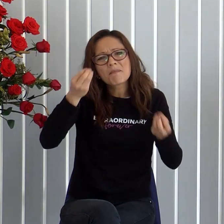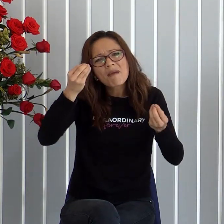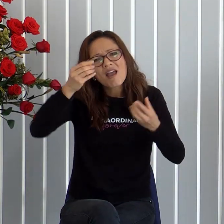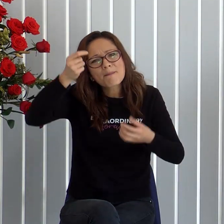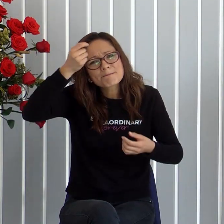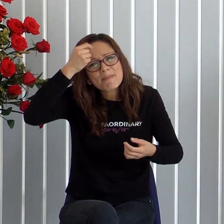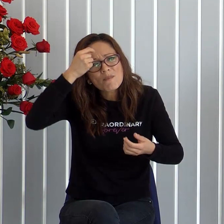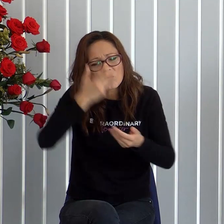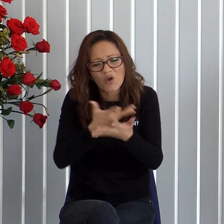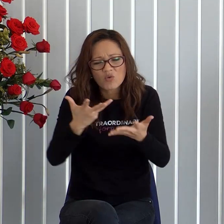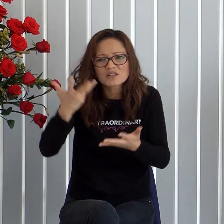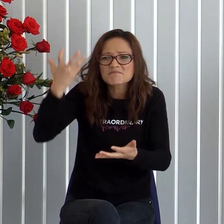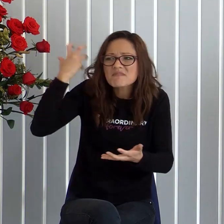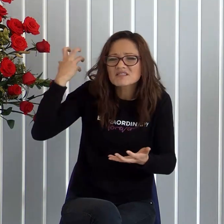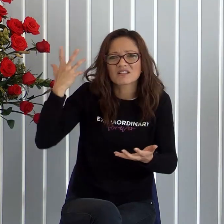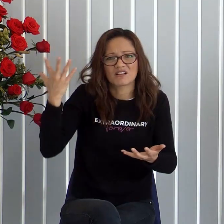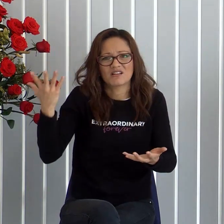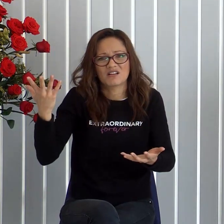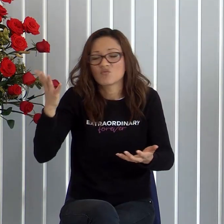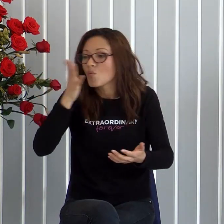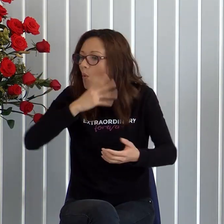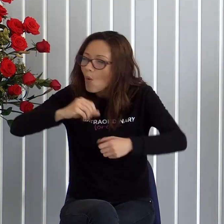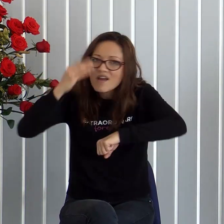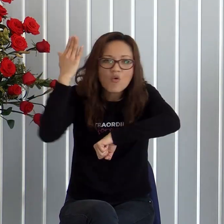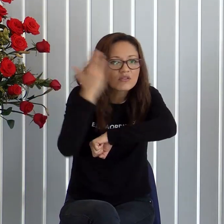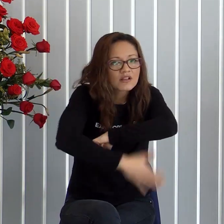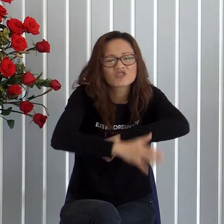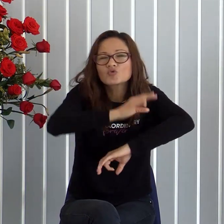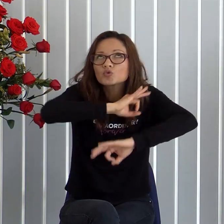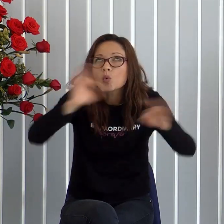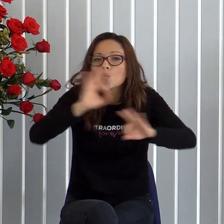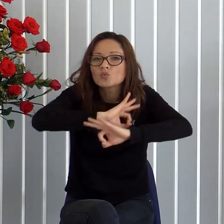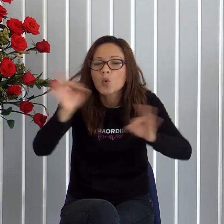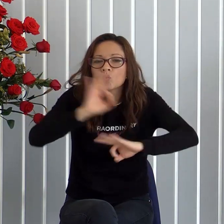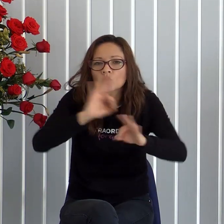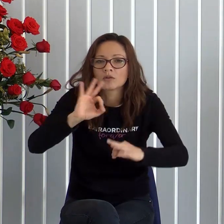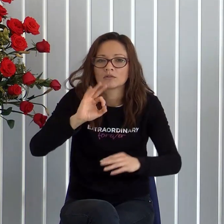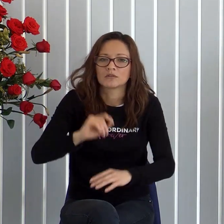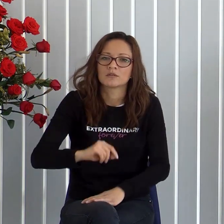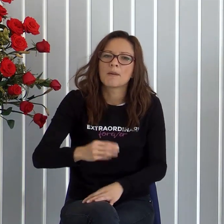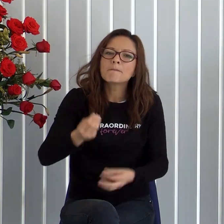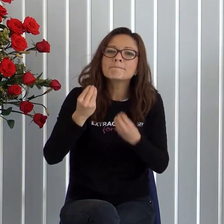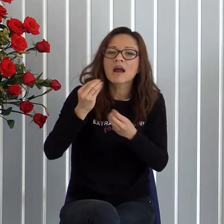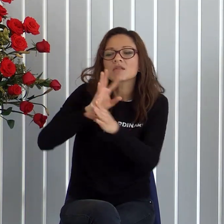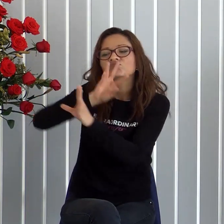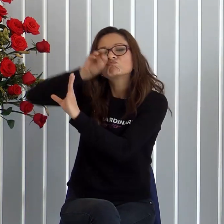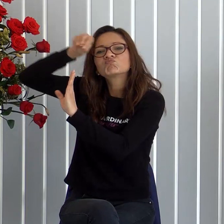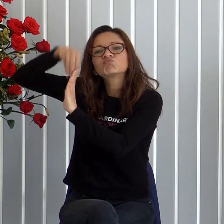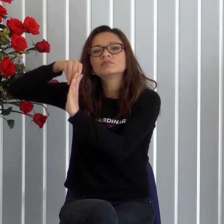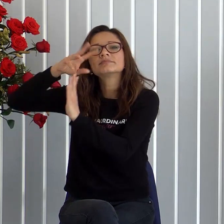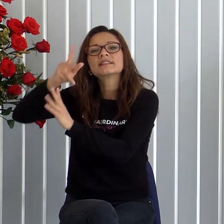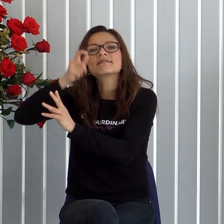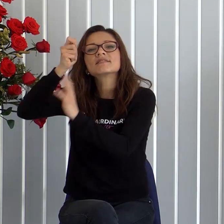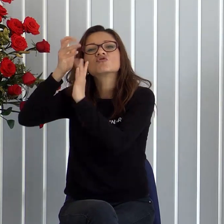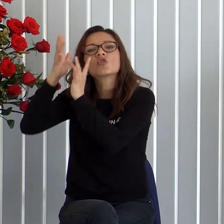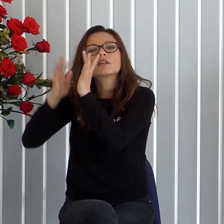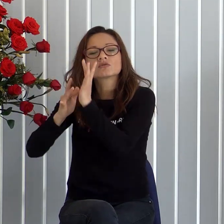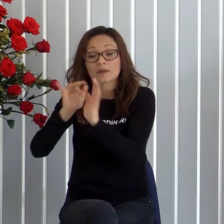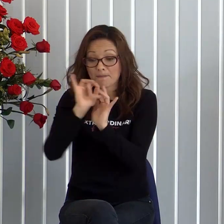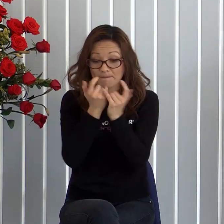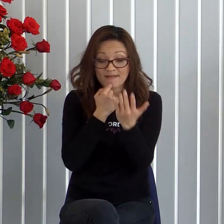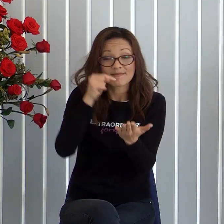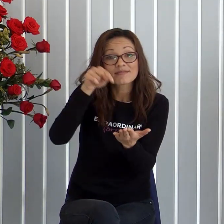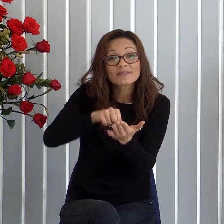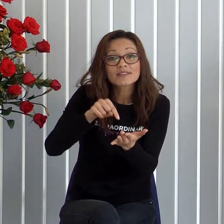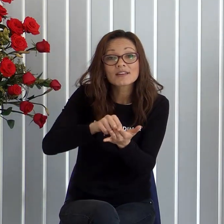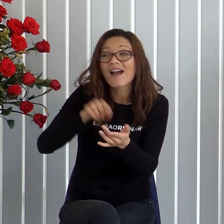cosas pasadas. No hay condenación ninguna para los que están en Cristo Jesús. Porque dice la Biblia